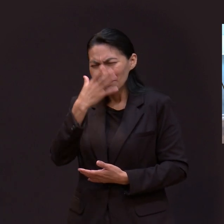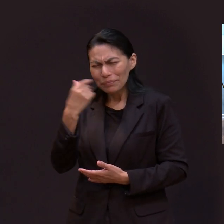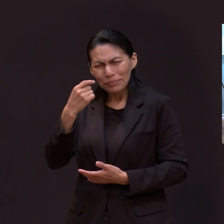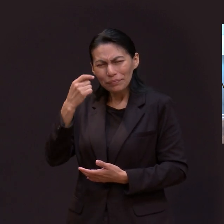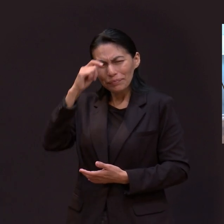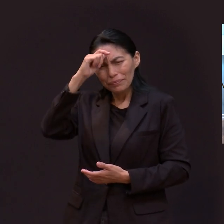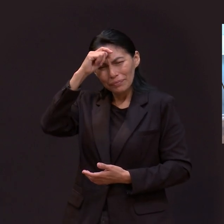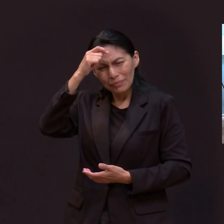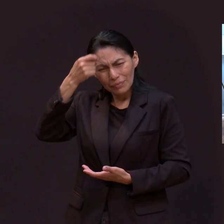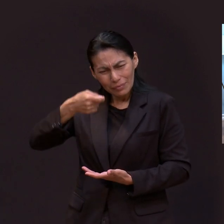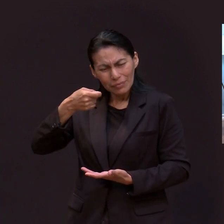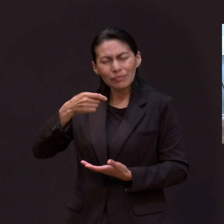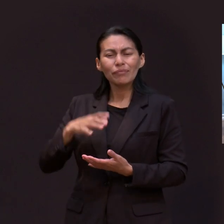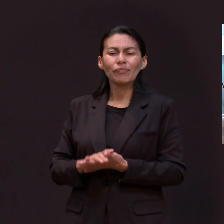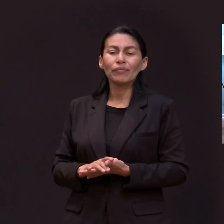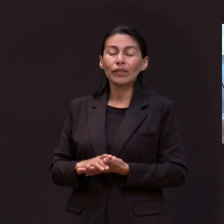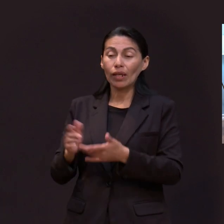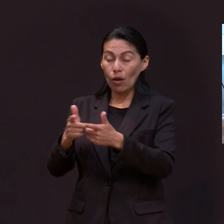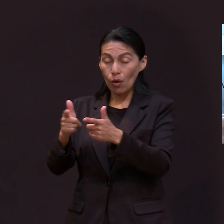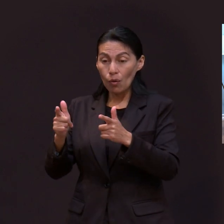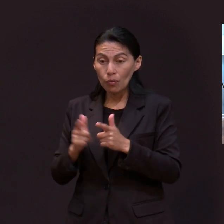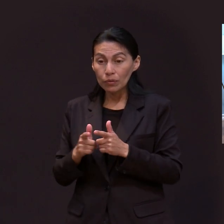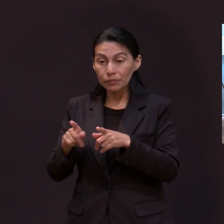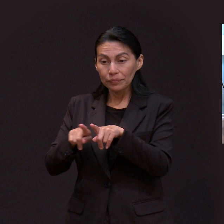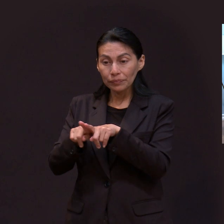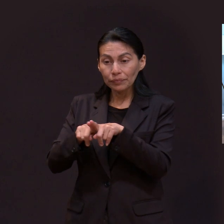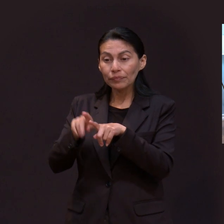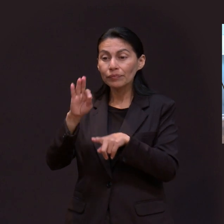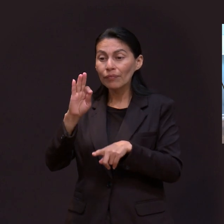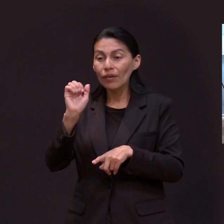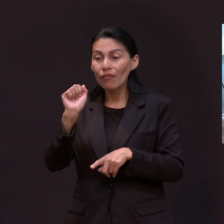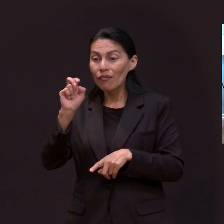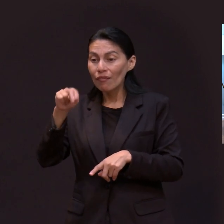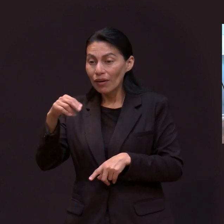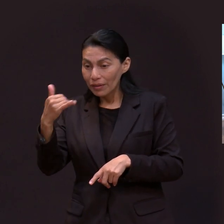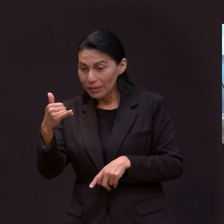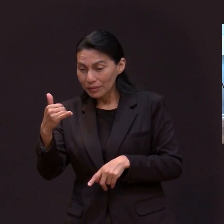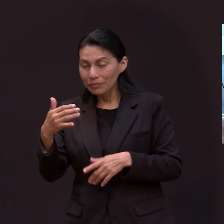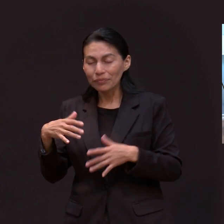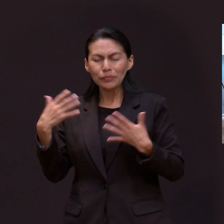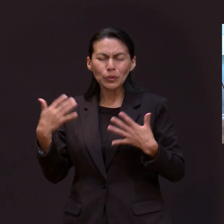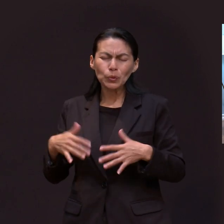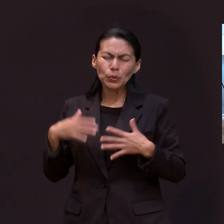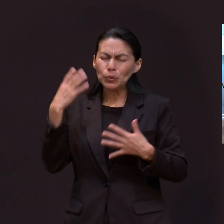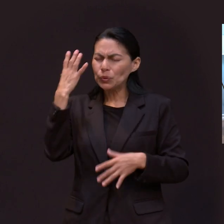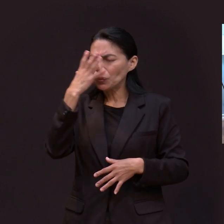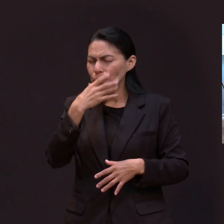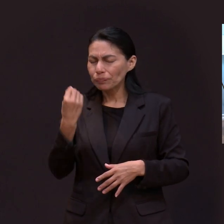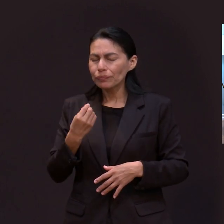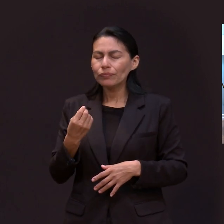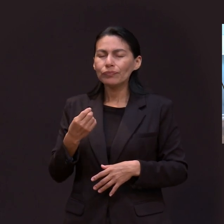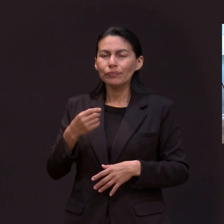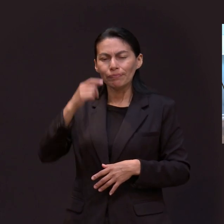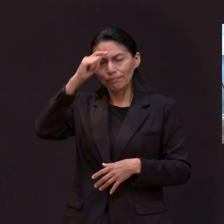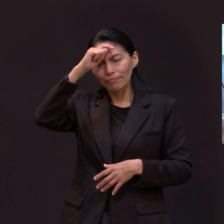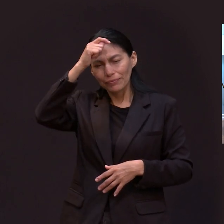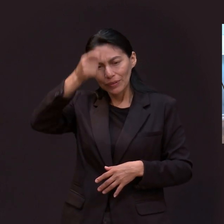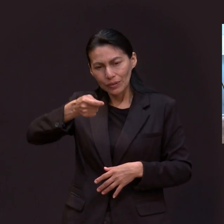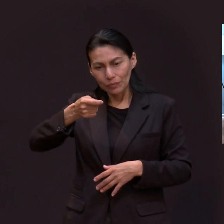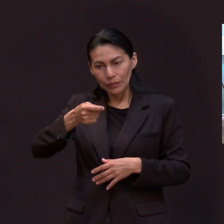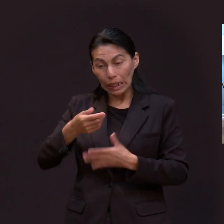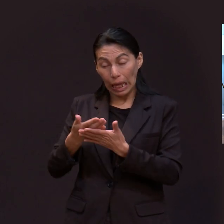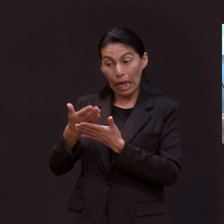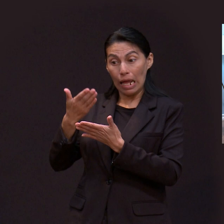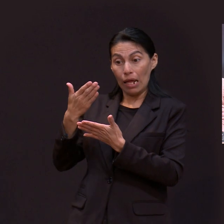bendición unirme al grupo con una hermana fannie y su grupo verdaderamente ha sido una bendición porque